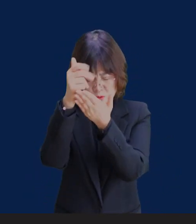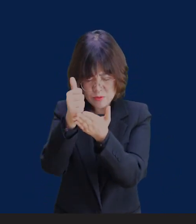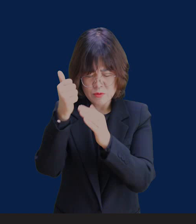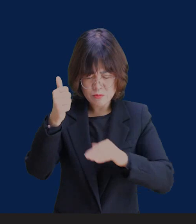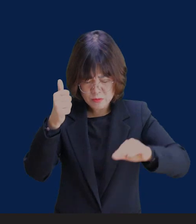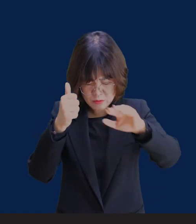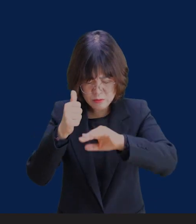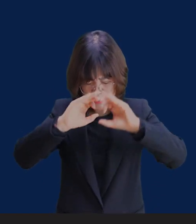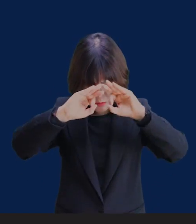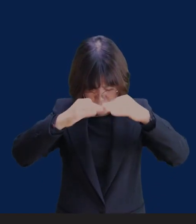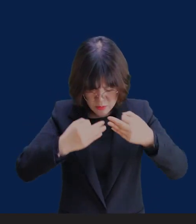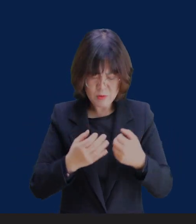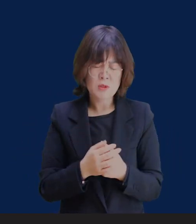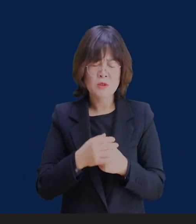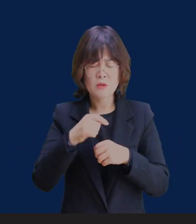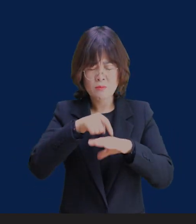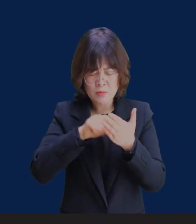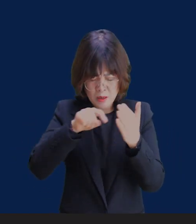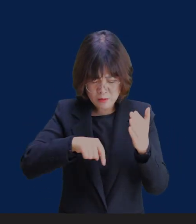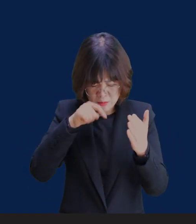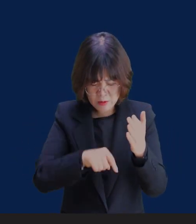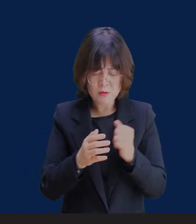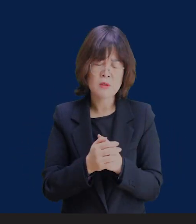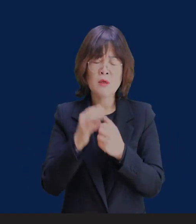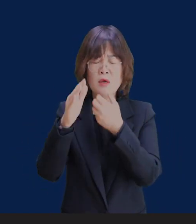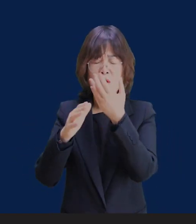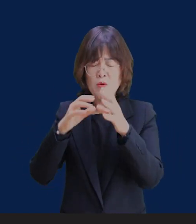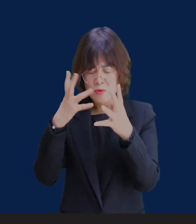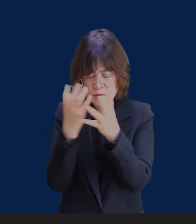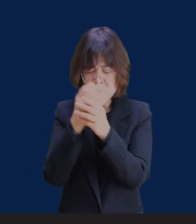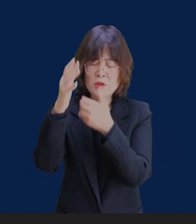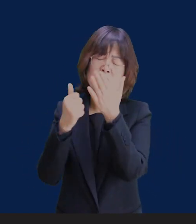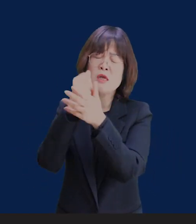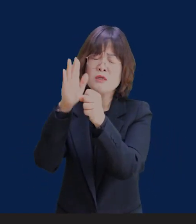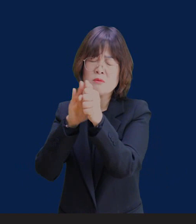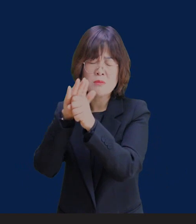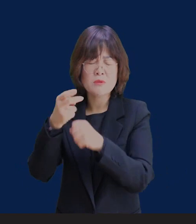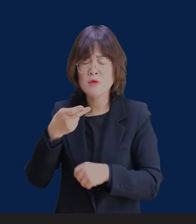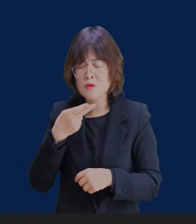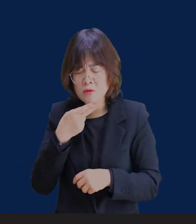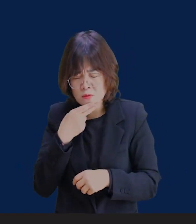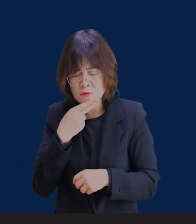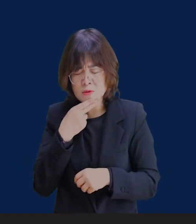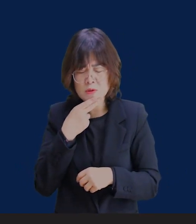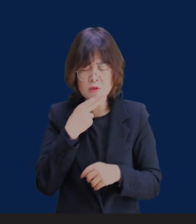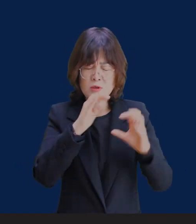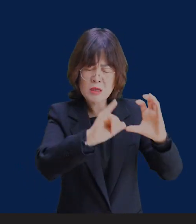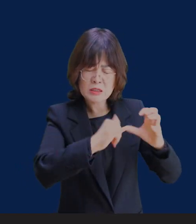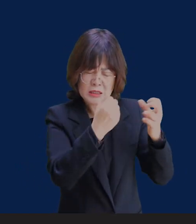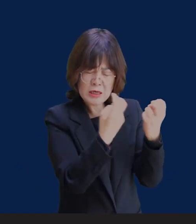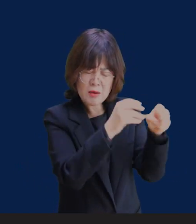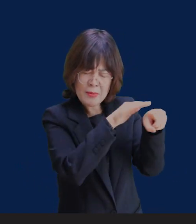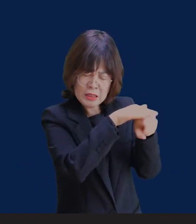그때에 주여 우리는 어떠했습니까? 아버지, 예루살렘의 성전, 주님 앞에 기도와 예배와 찬양이